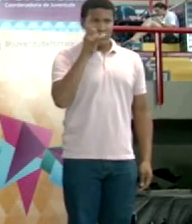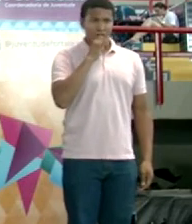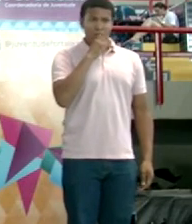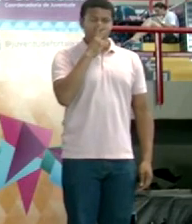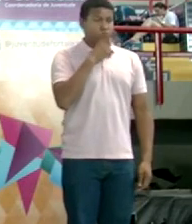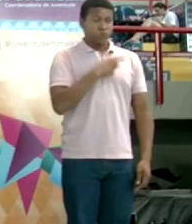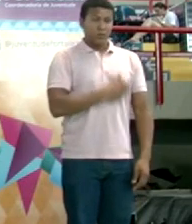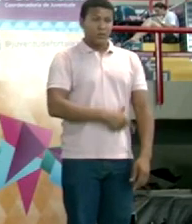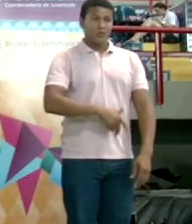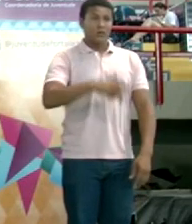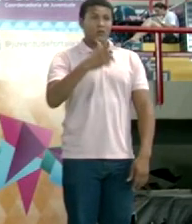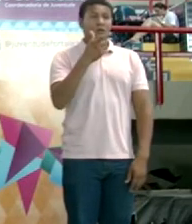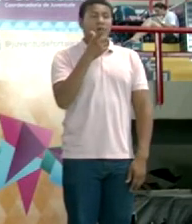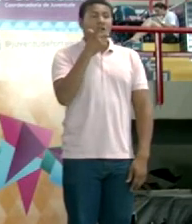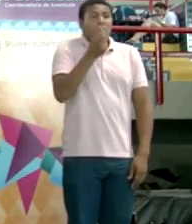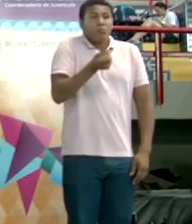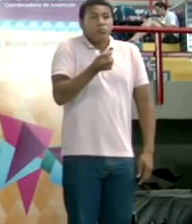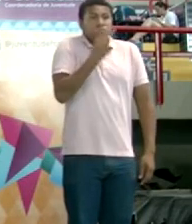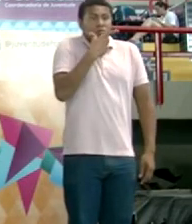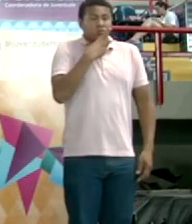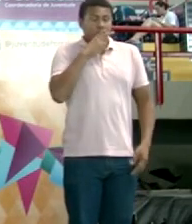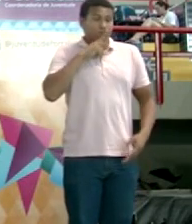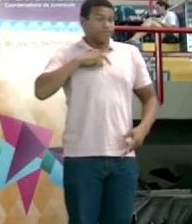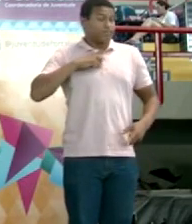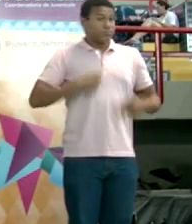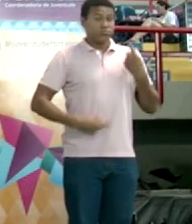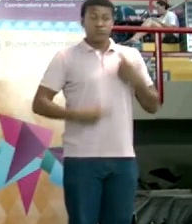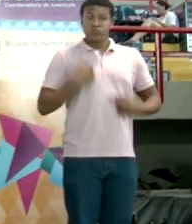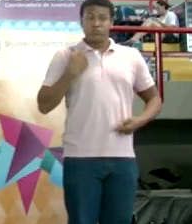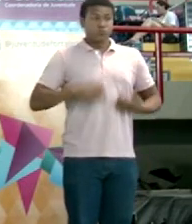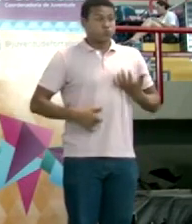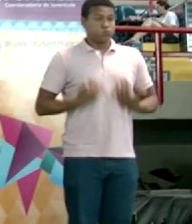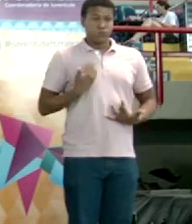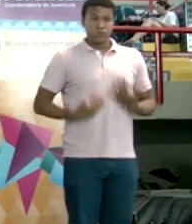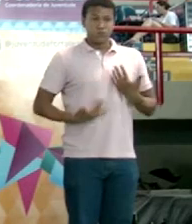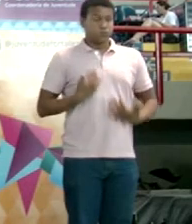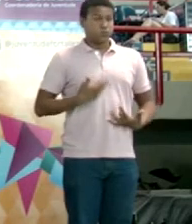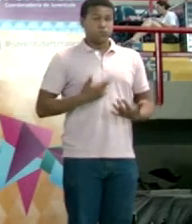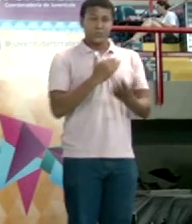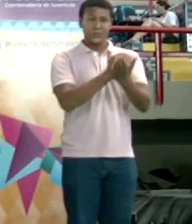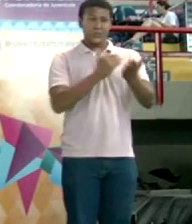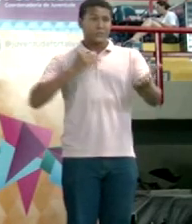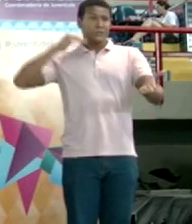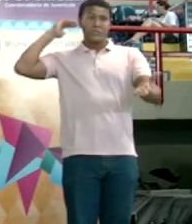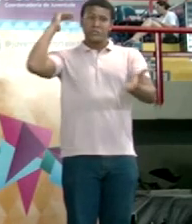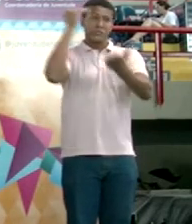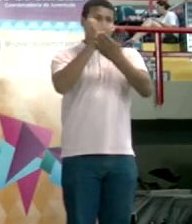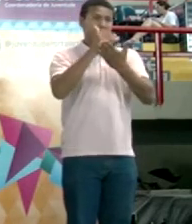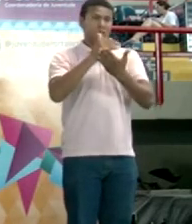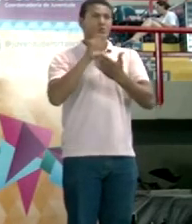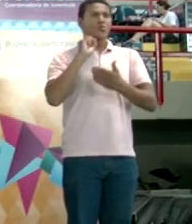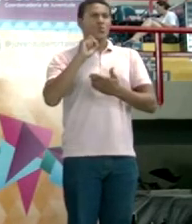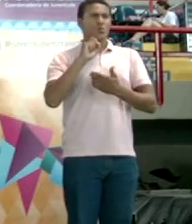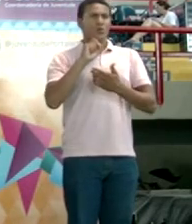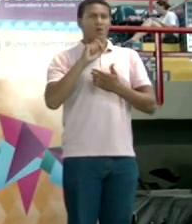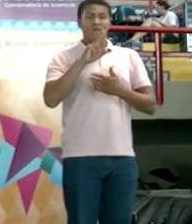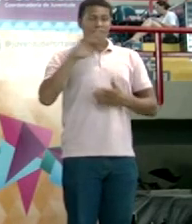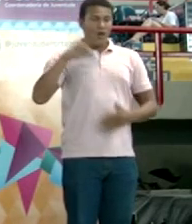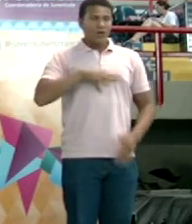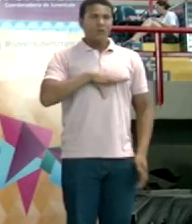principalmente progesterona, cujo objetivo é o quê? É forçar uma